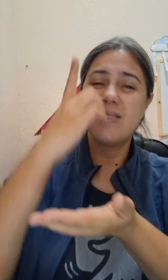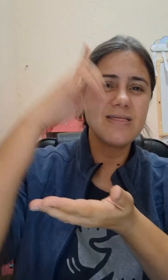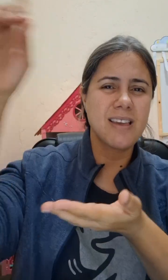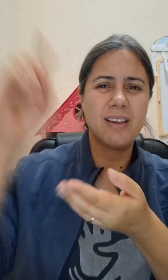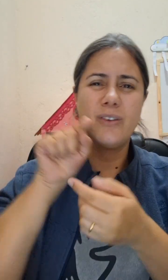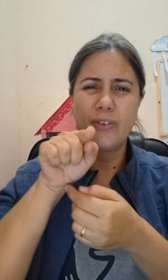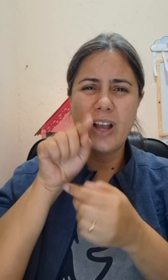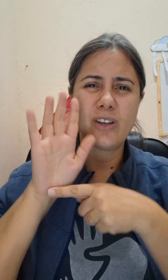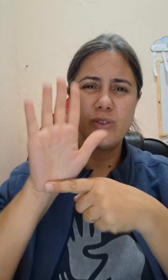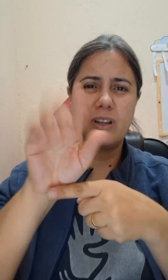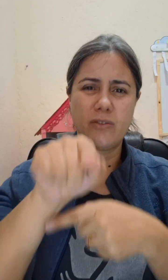não se esqueça